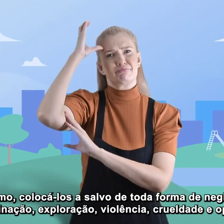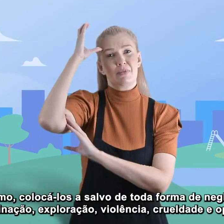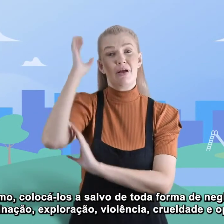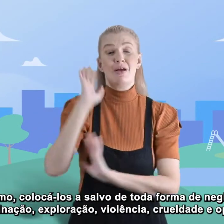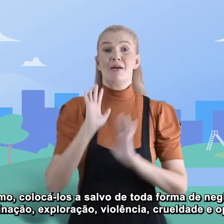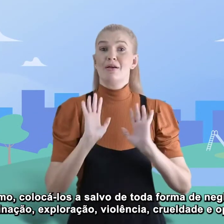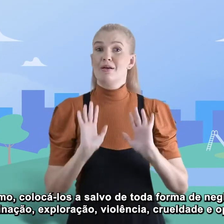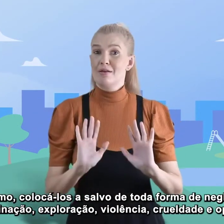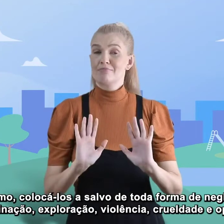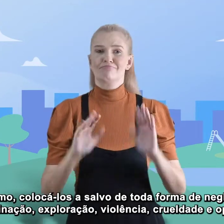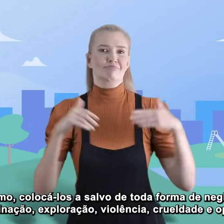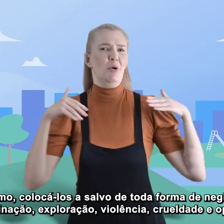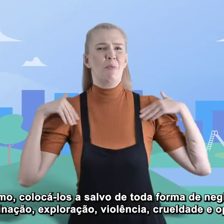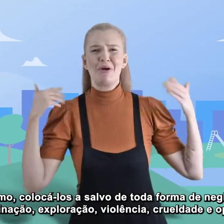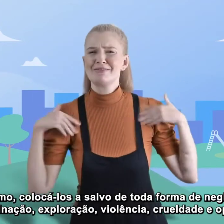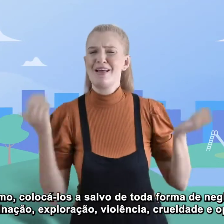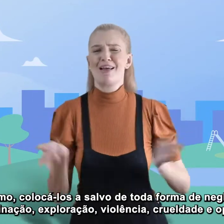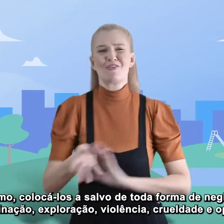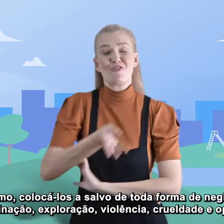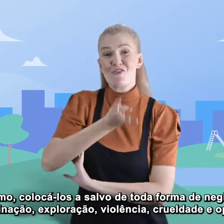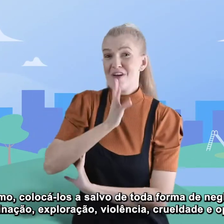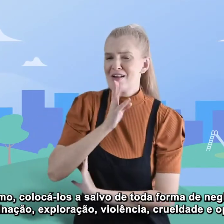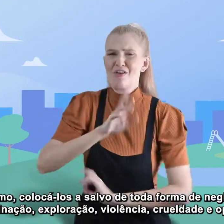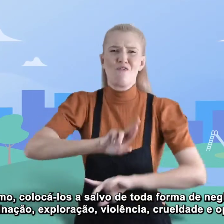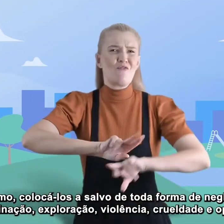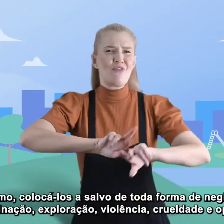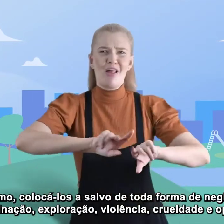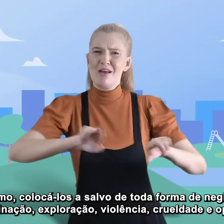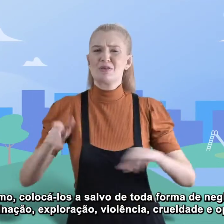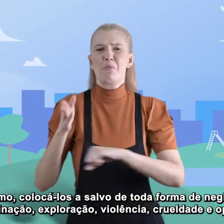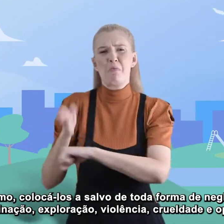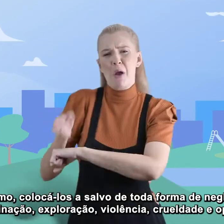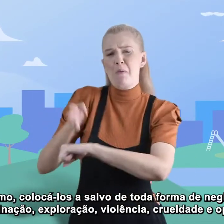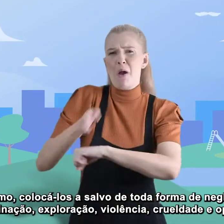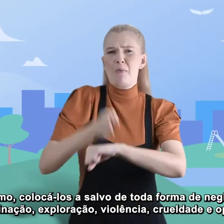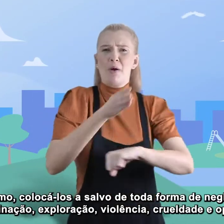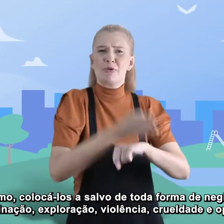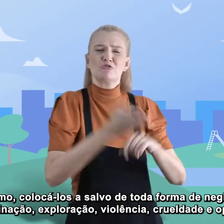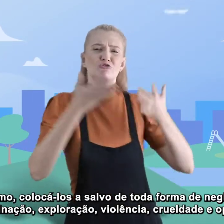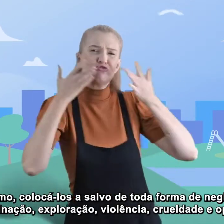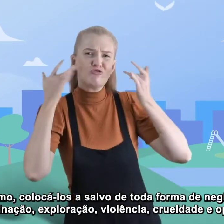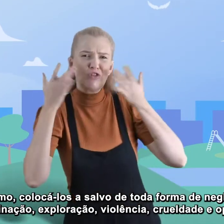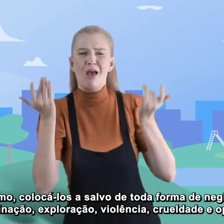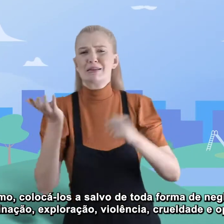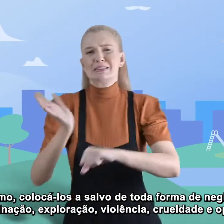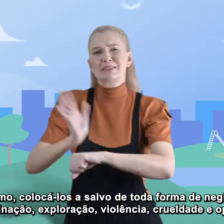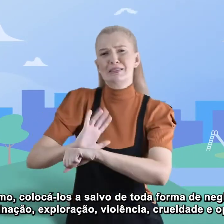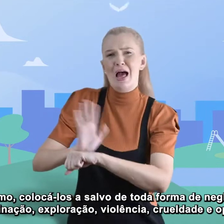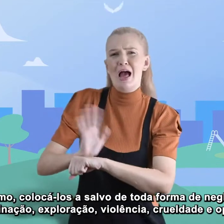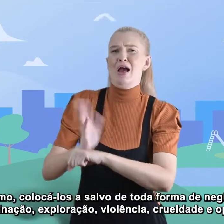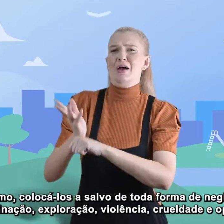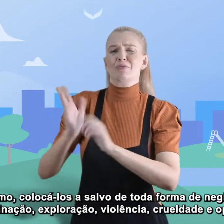como colocá-los a salvo de toda forma de negligência, discriminação, exploração, violência, crueldade e